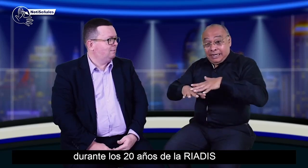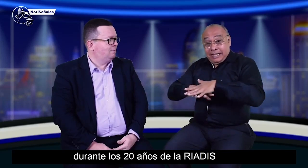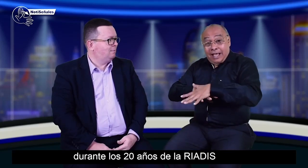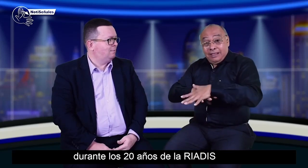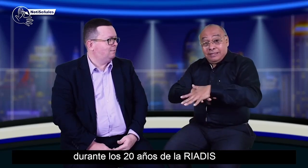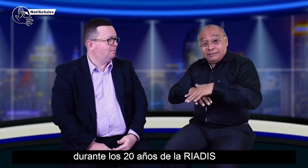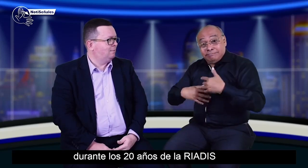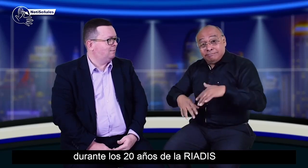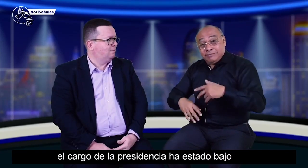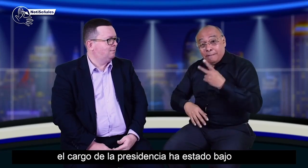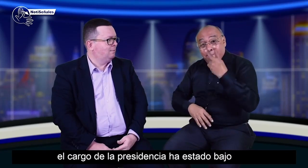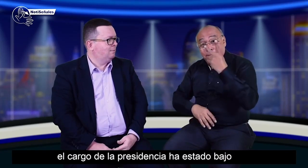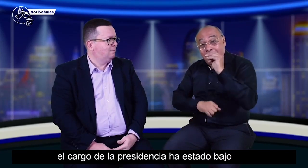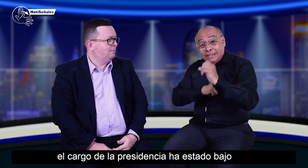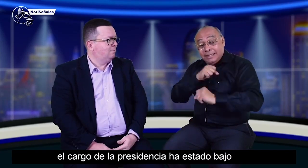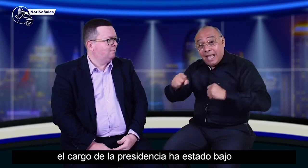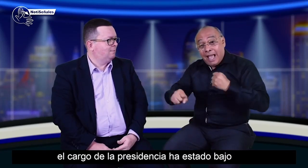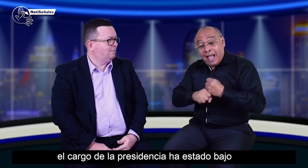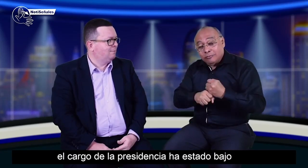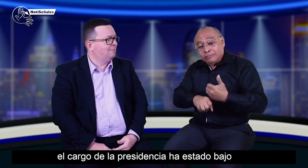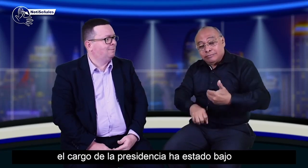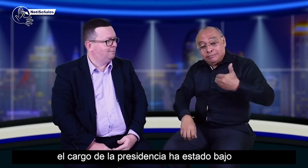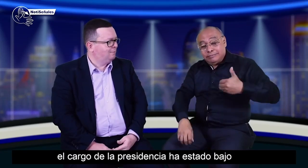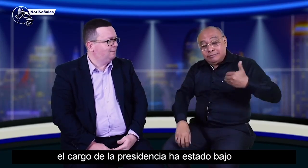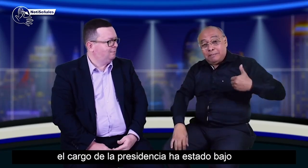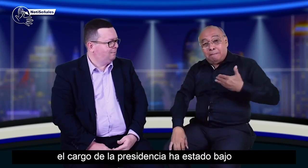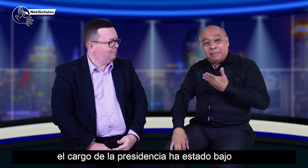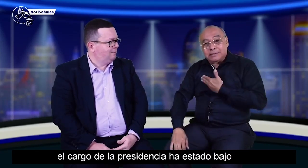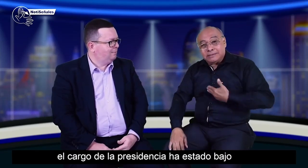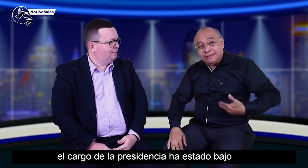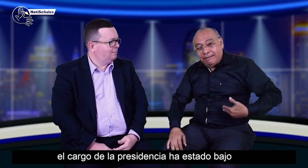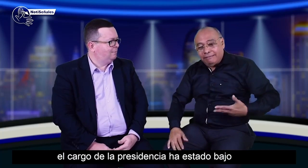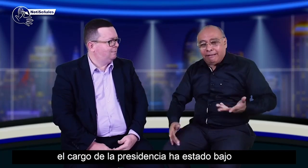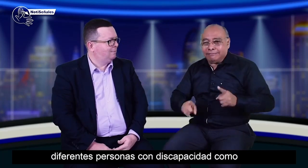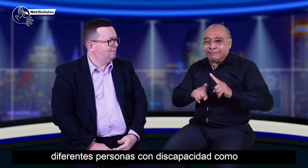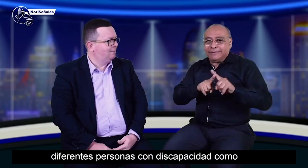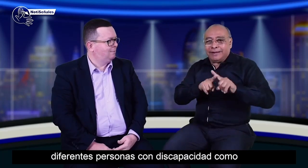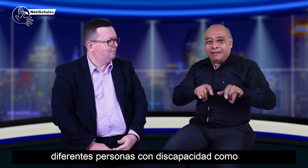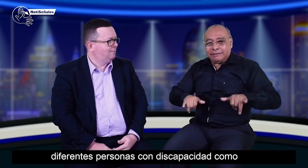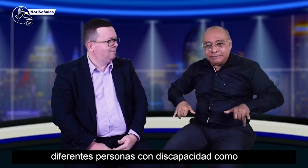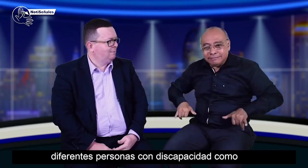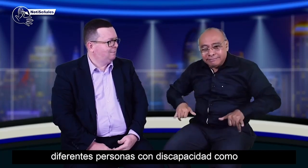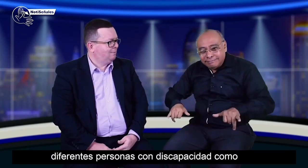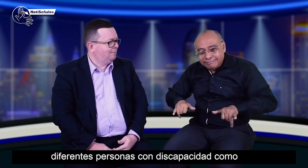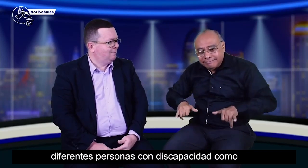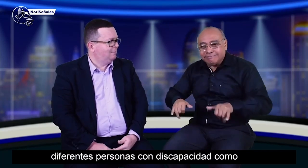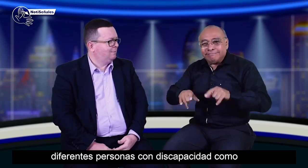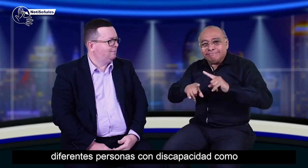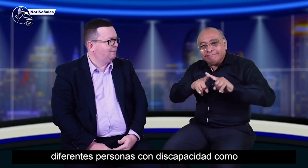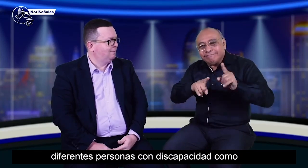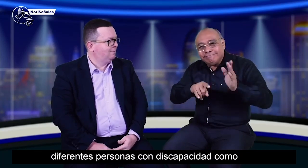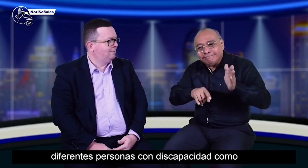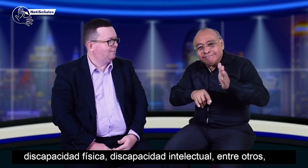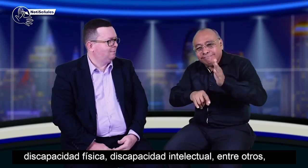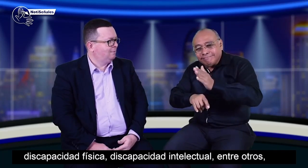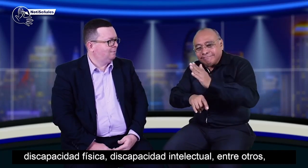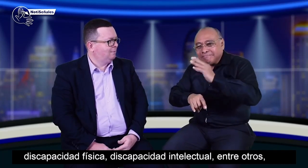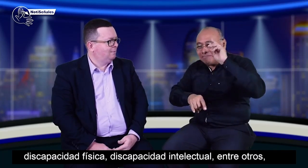el cargo de la presidencia ha estado bajo diferentes personas con discapacidad como discapacidad